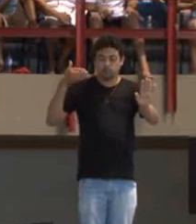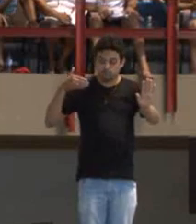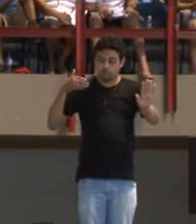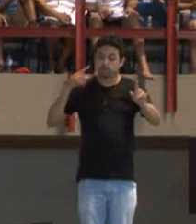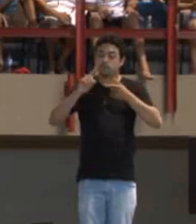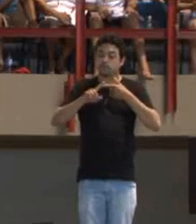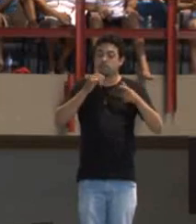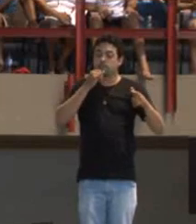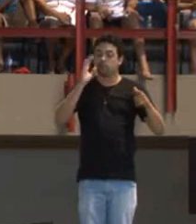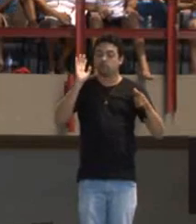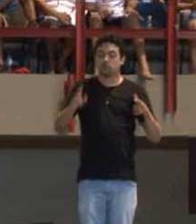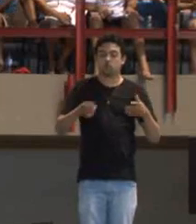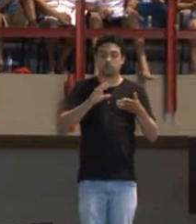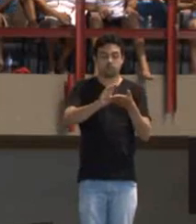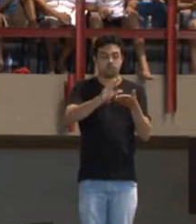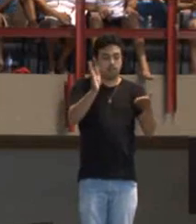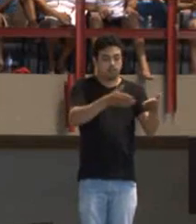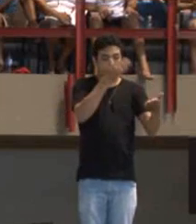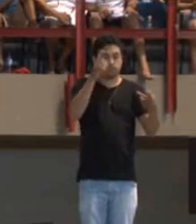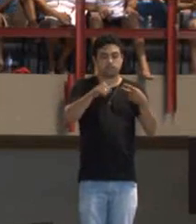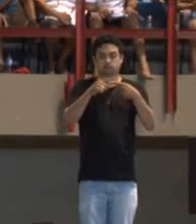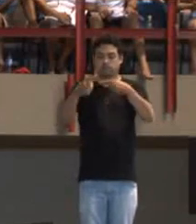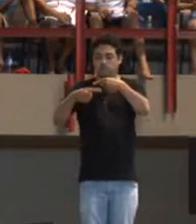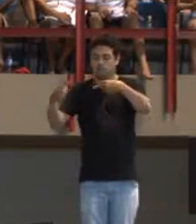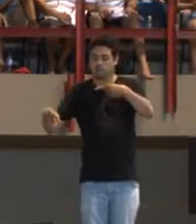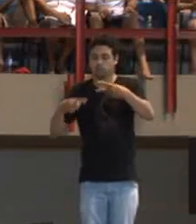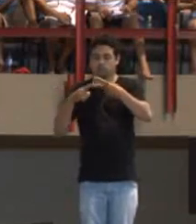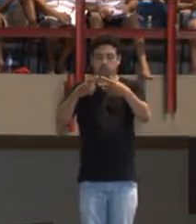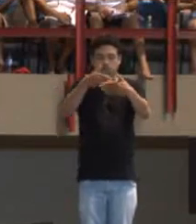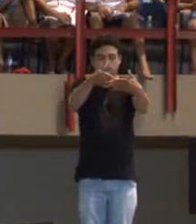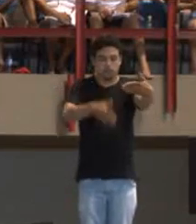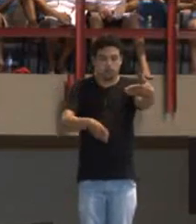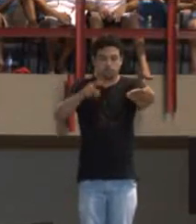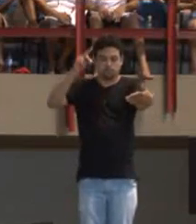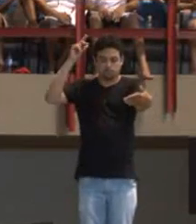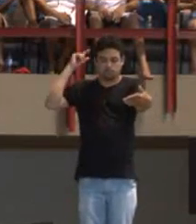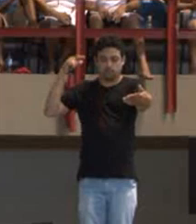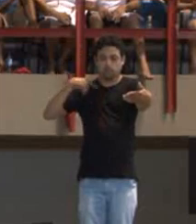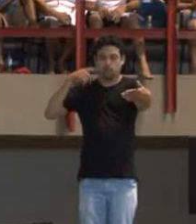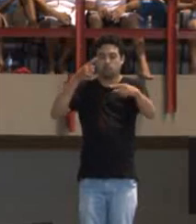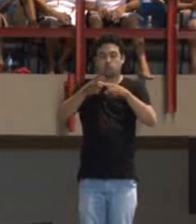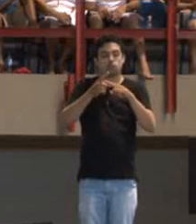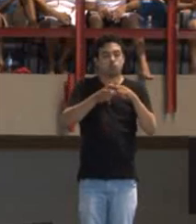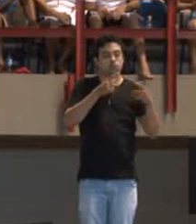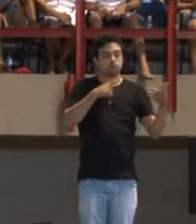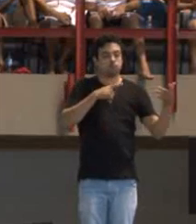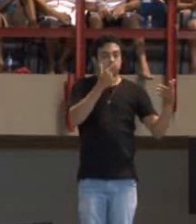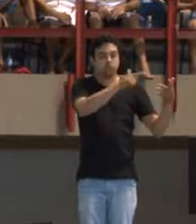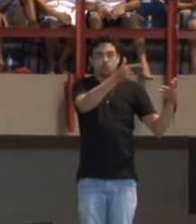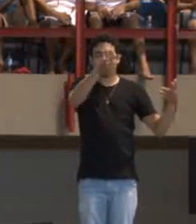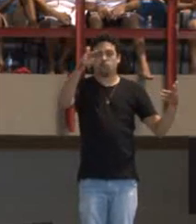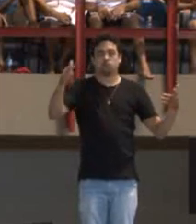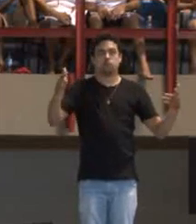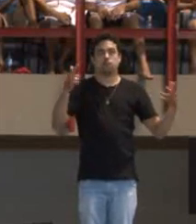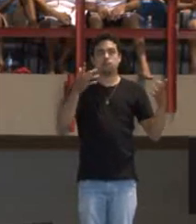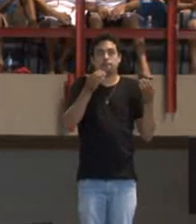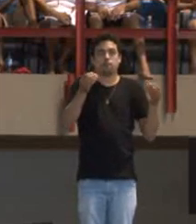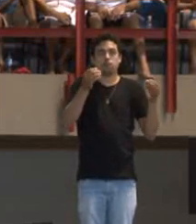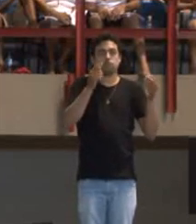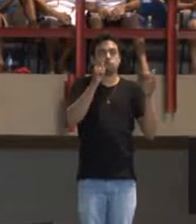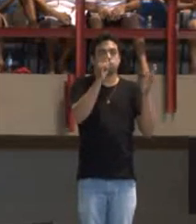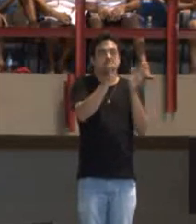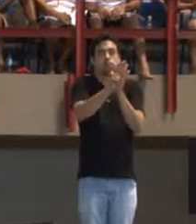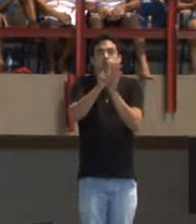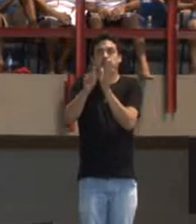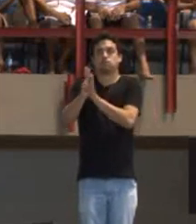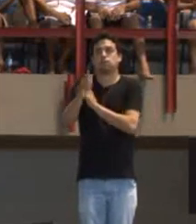se você pega livros, apostilas, provas passadas, você não tem um banco de dados muito grande de questões